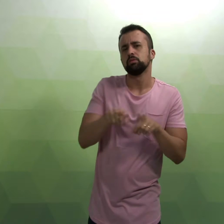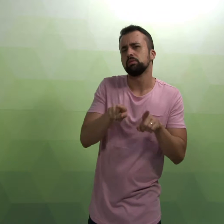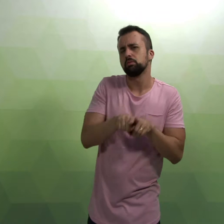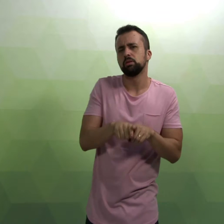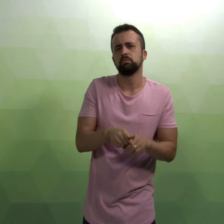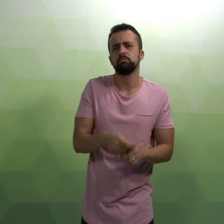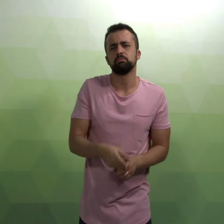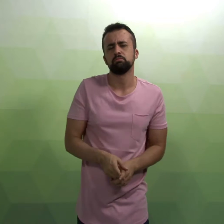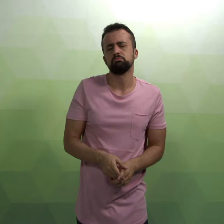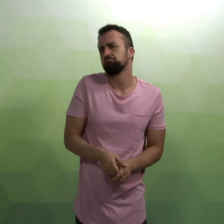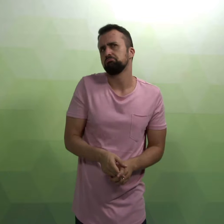se.